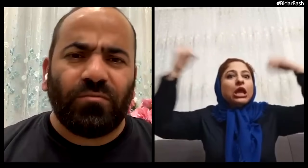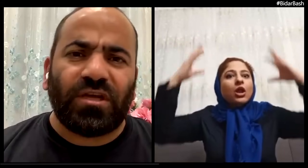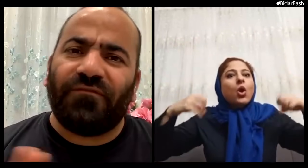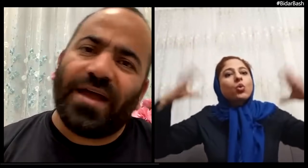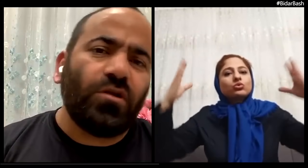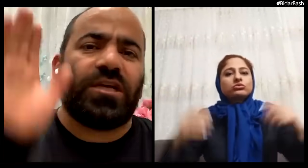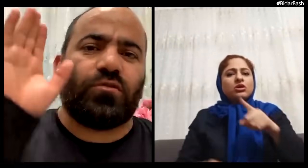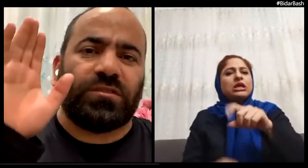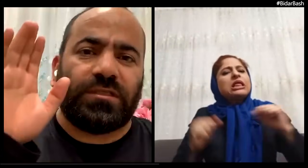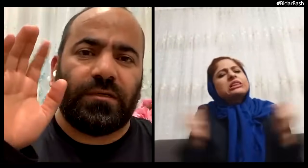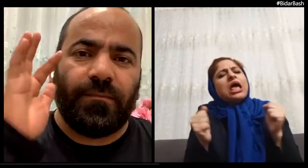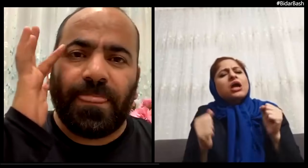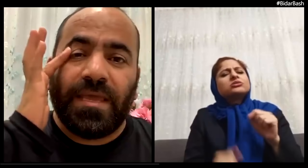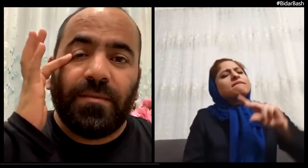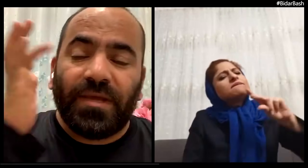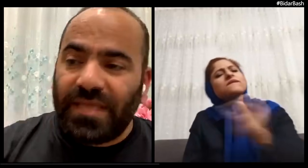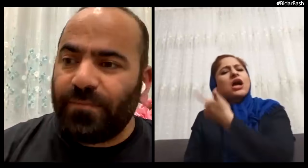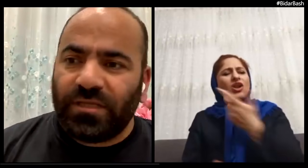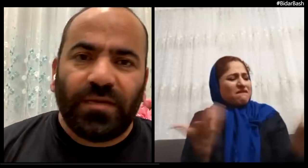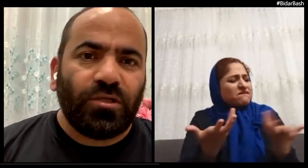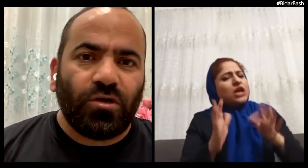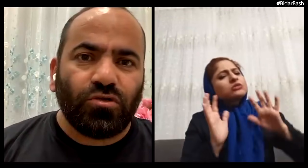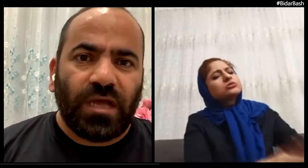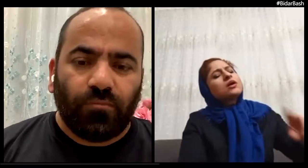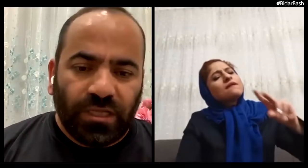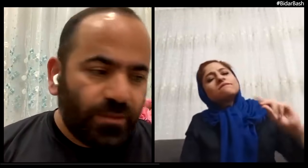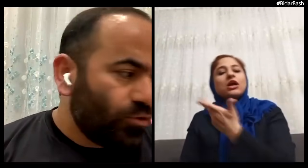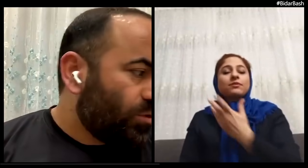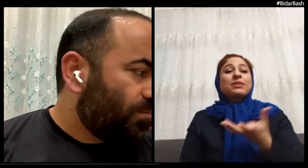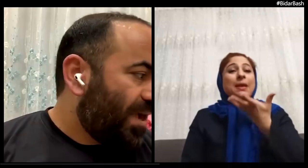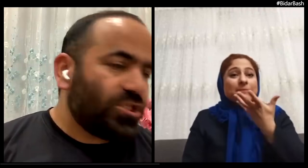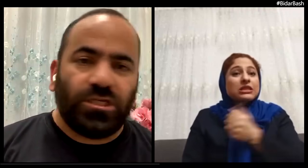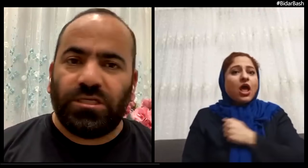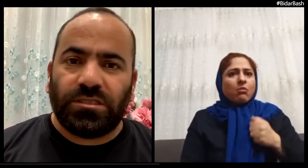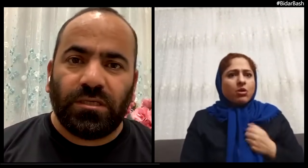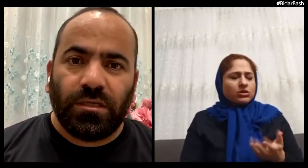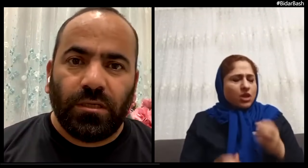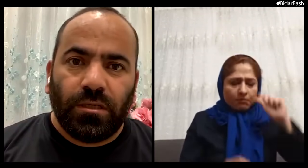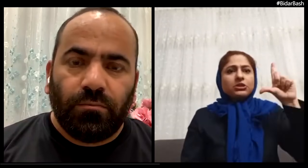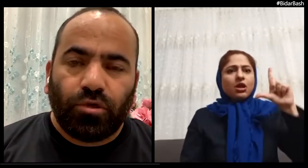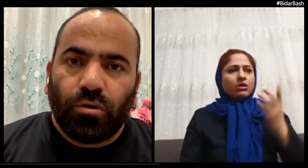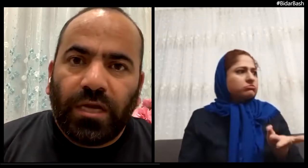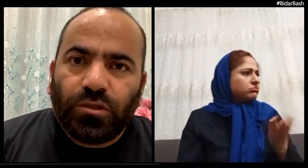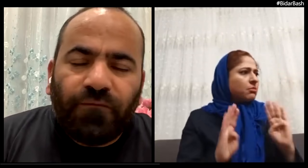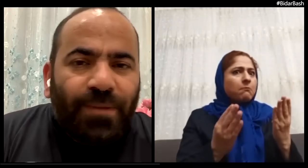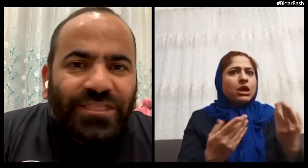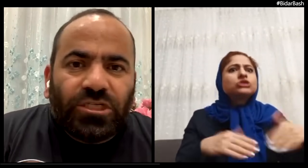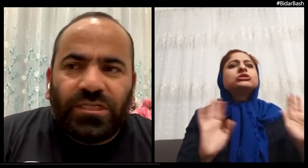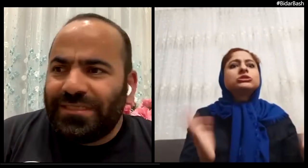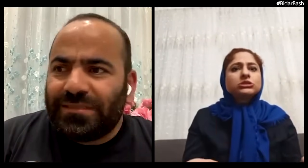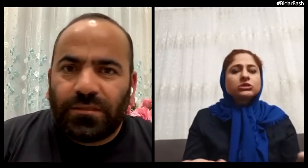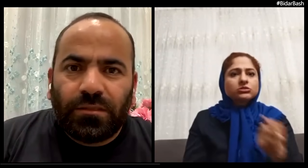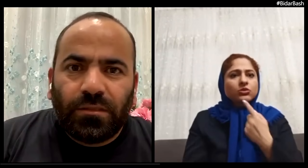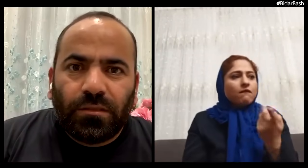همه بیدار میشن، فرار کرد دزده. پدر مادر بیدار شدن، مادر پاشو دید بچه نیست، به شوهرش گفت